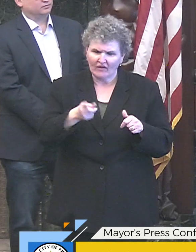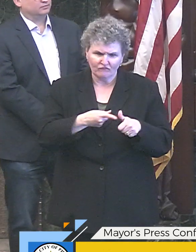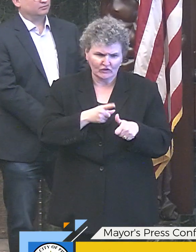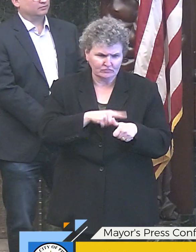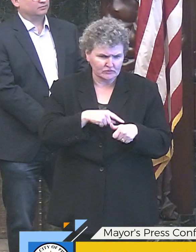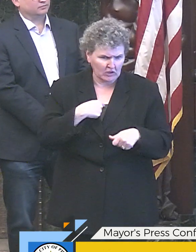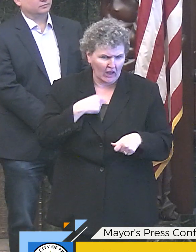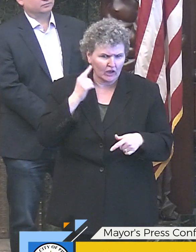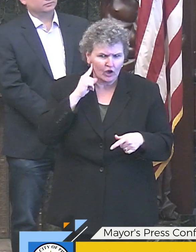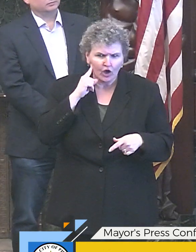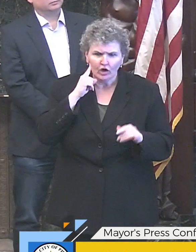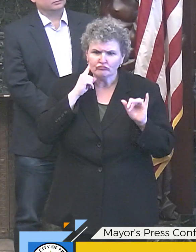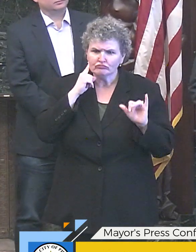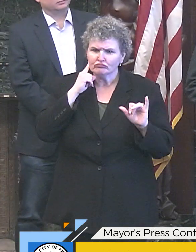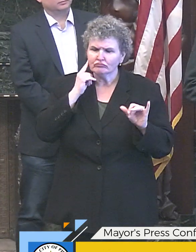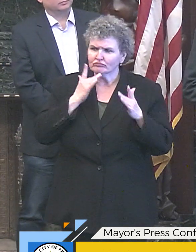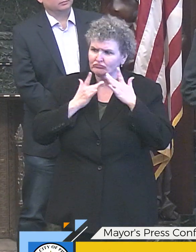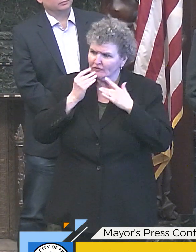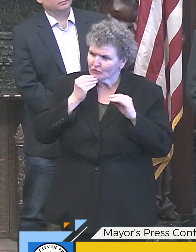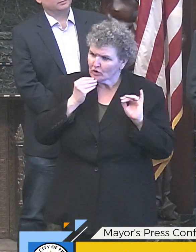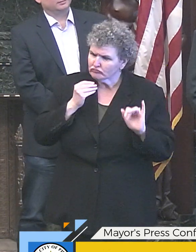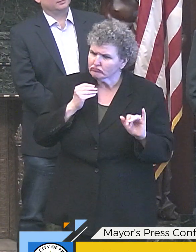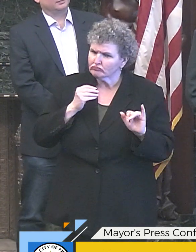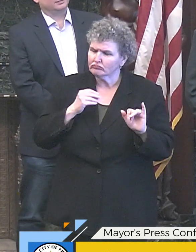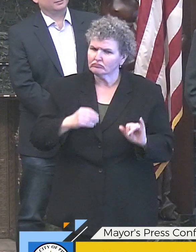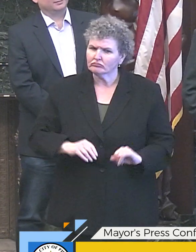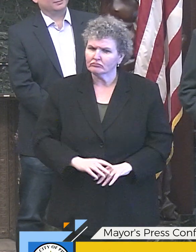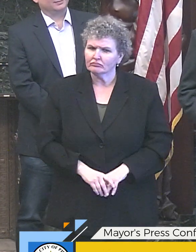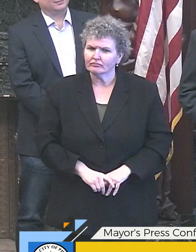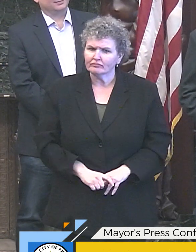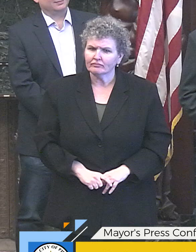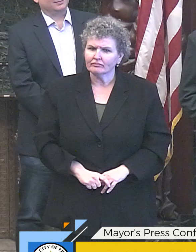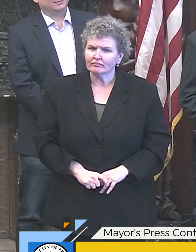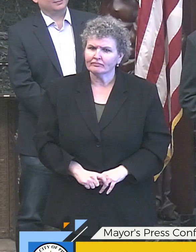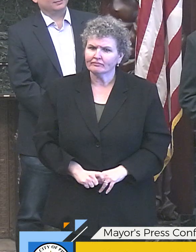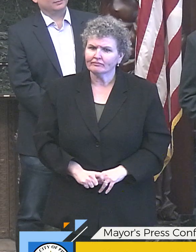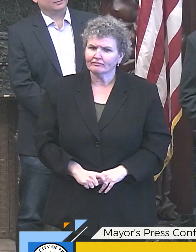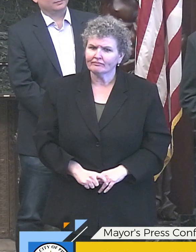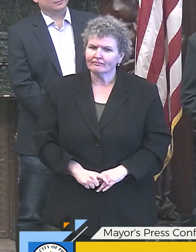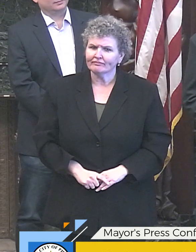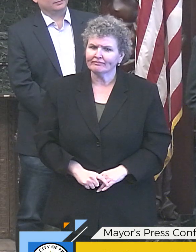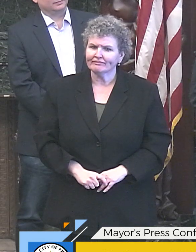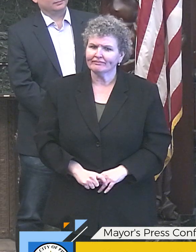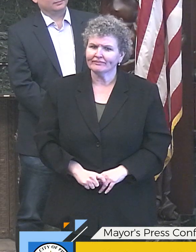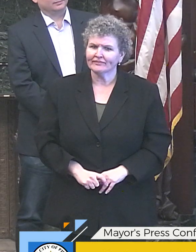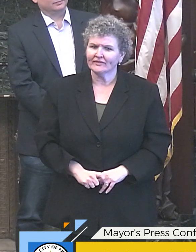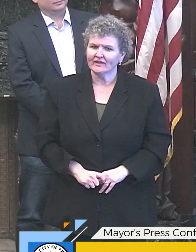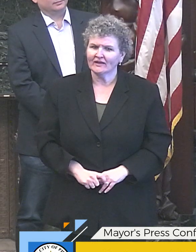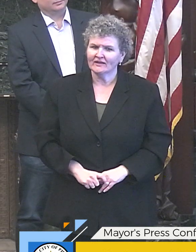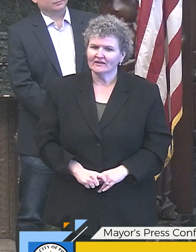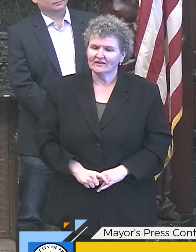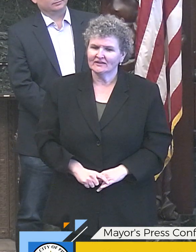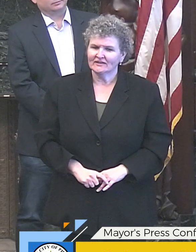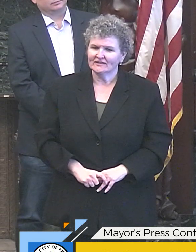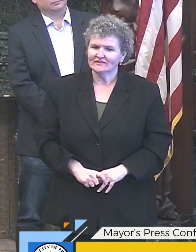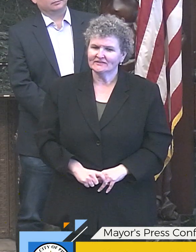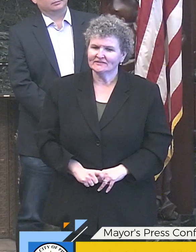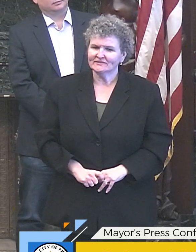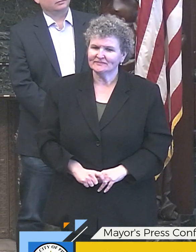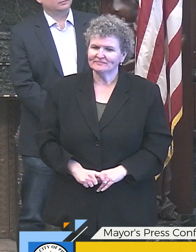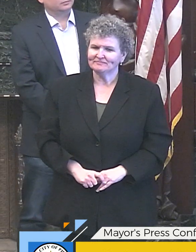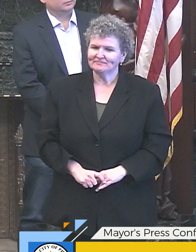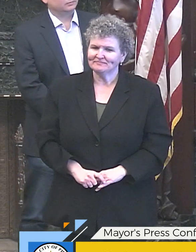En realidad es que he recibido... Perdón, la respuesta. Perdóname. Sí. ¿Cómo no? No estábamos conscientes de este tema, no sabíamos que había esta